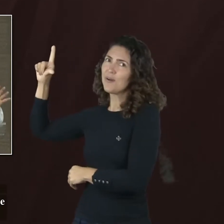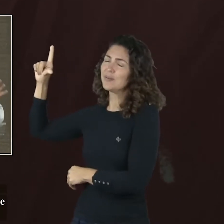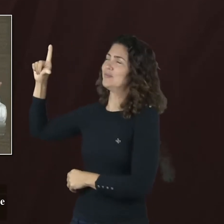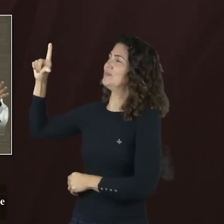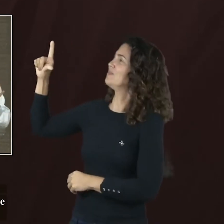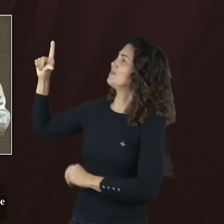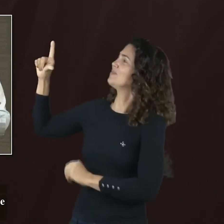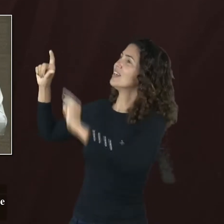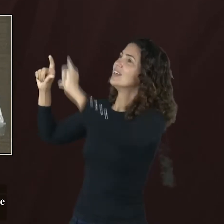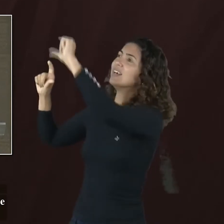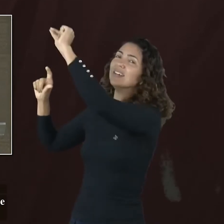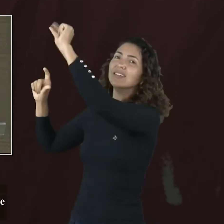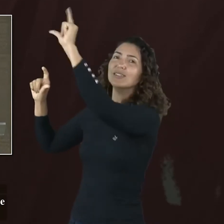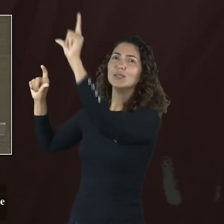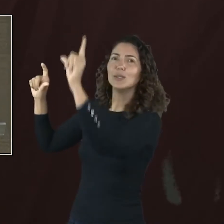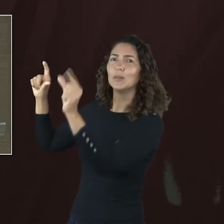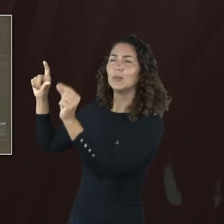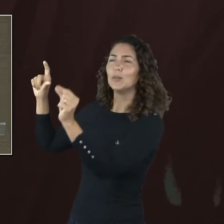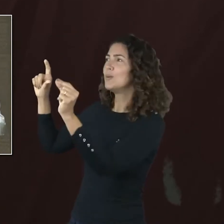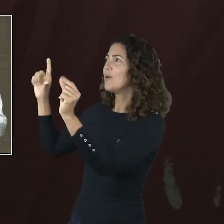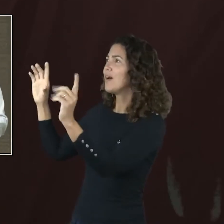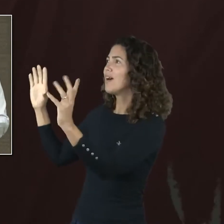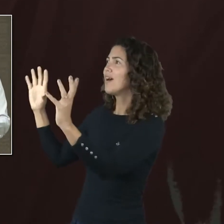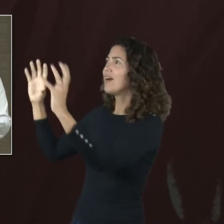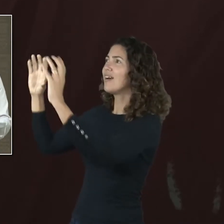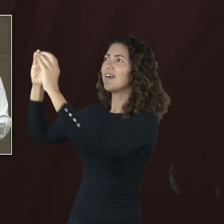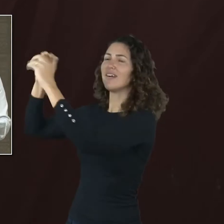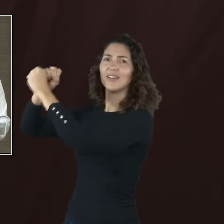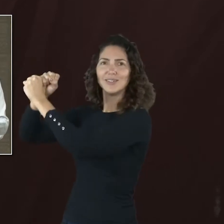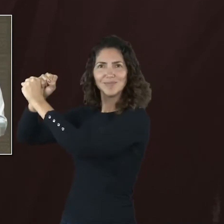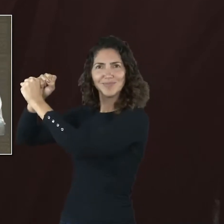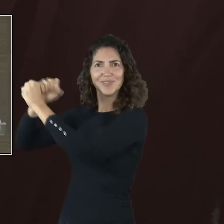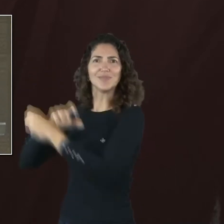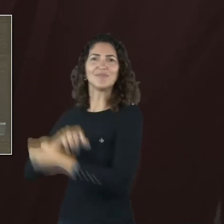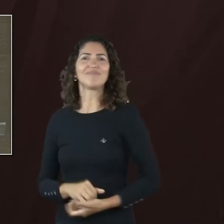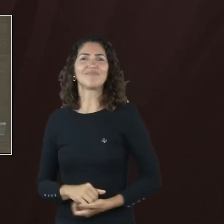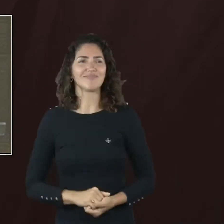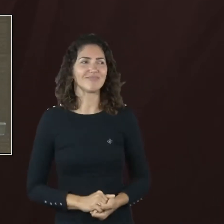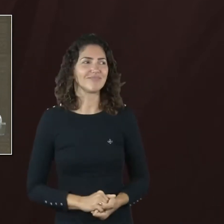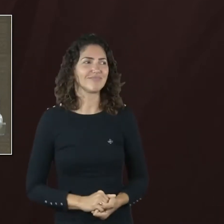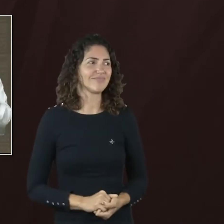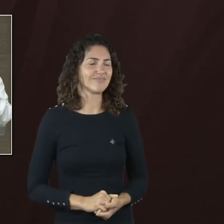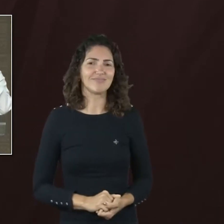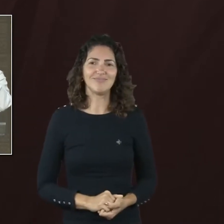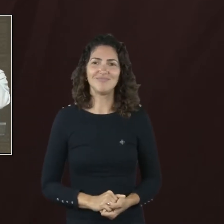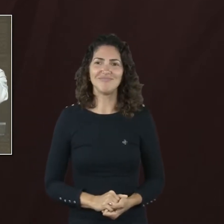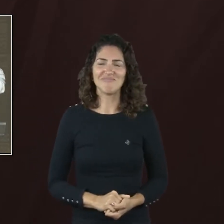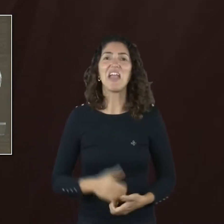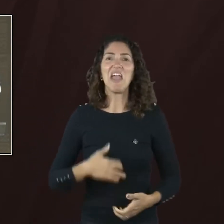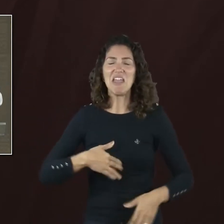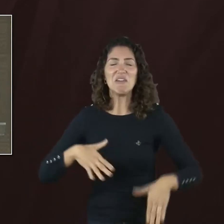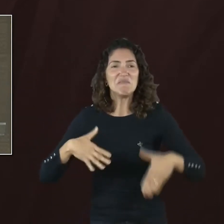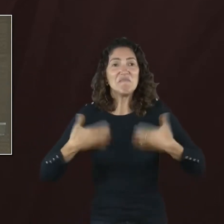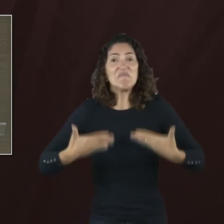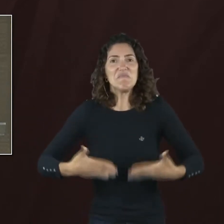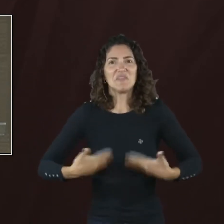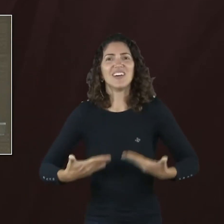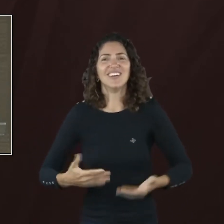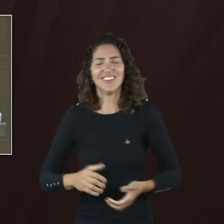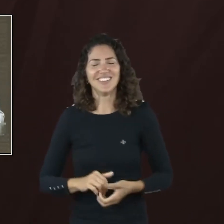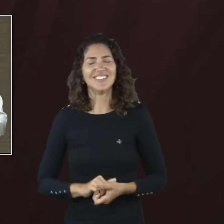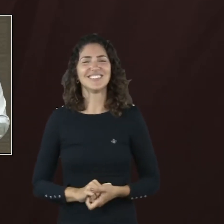toda usurpação, né? Ó Senhor Jesus, eu fico entusiasmado, não sei se vocês ficam, eu fico entusiasmado.